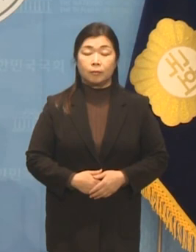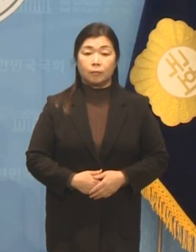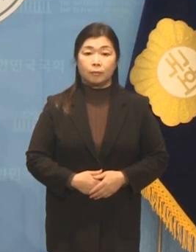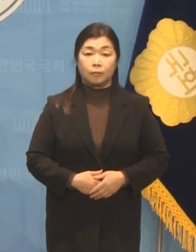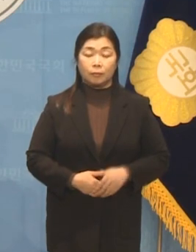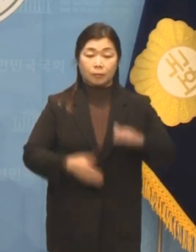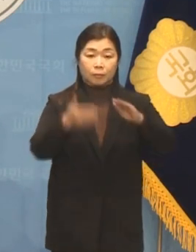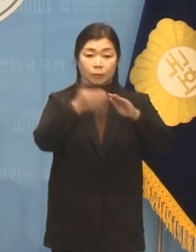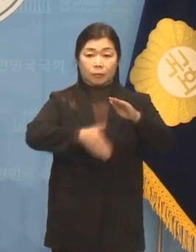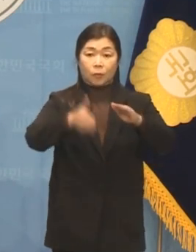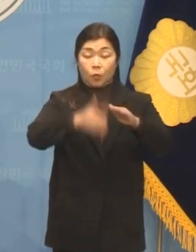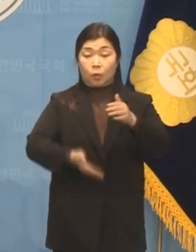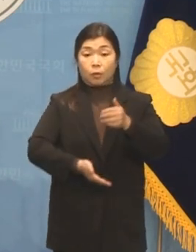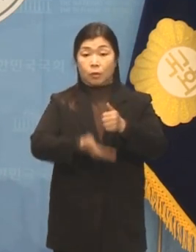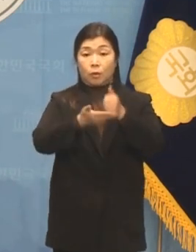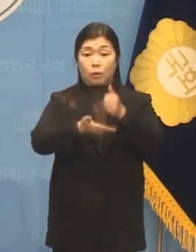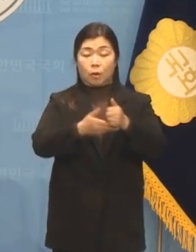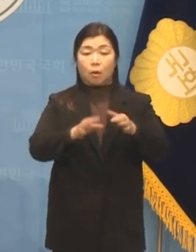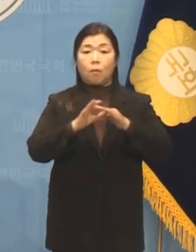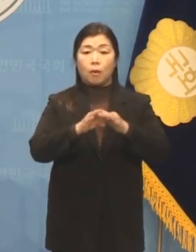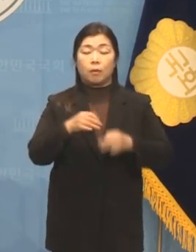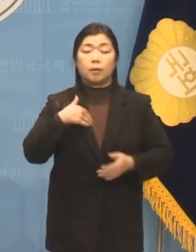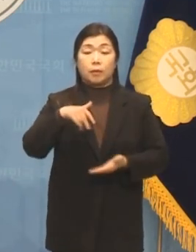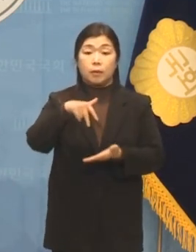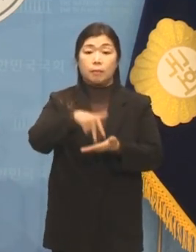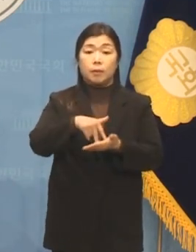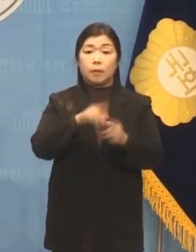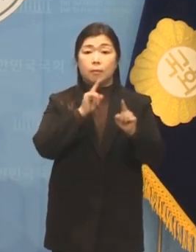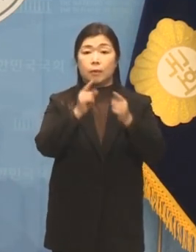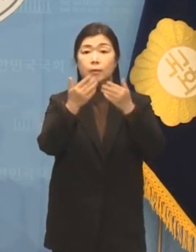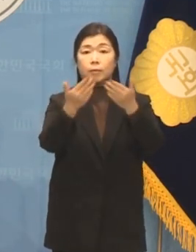공천과 관련 입장문을 말씀드리겠습니다.